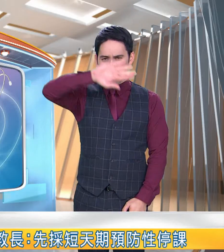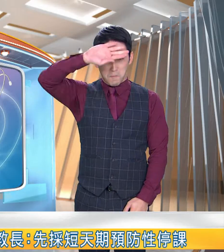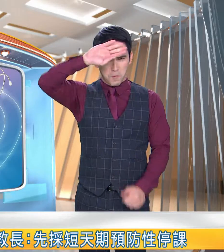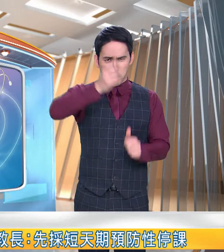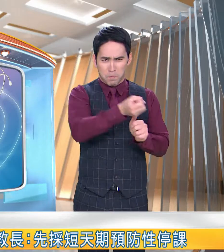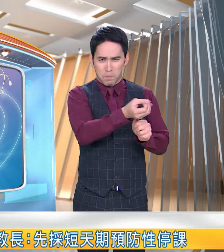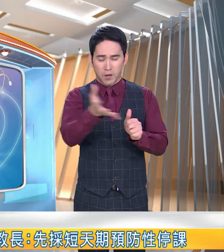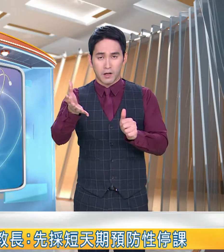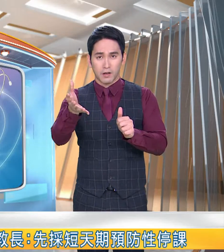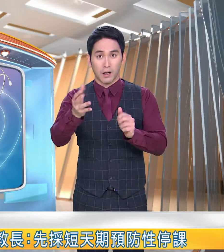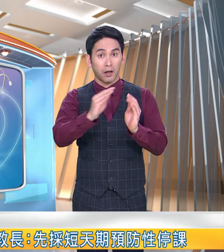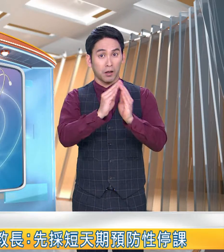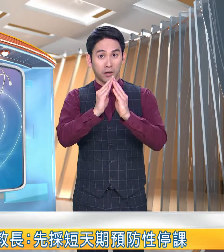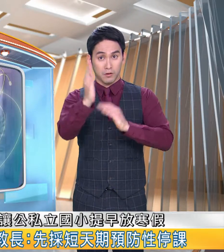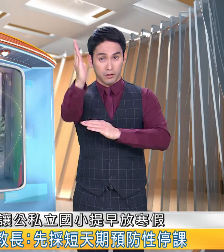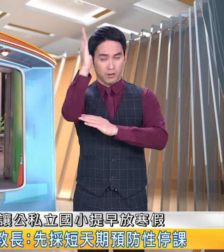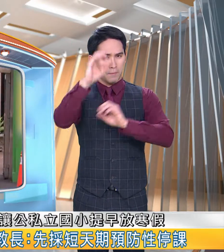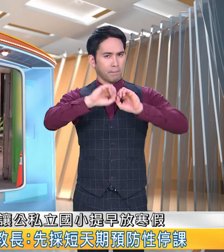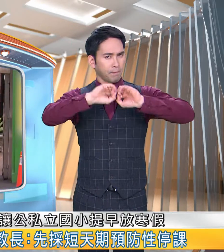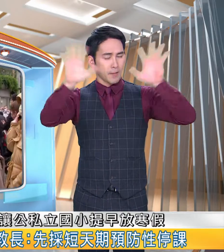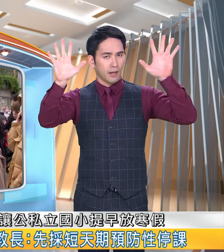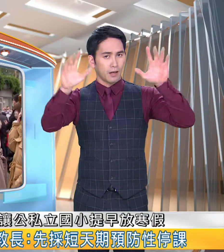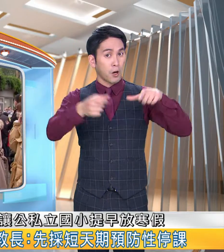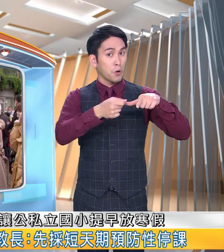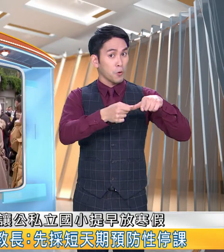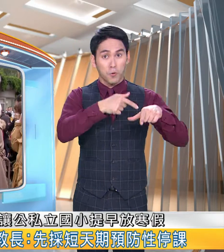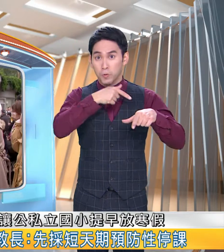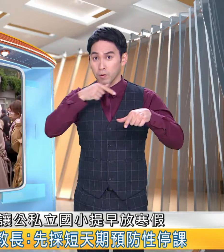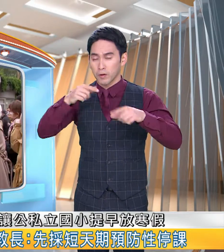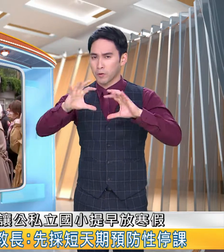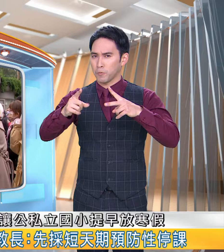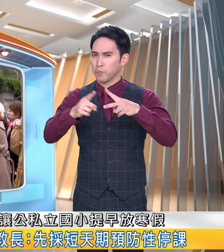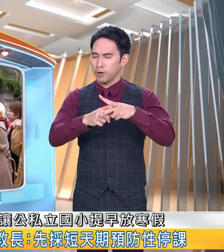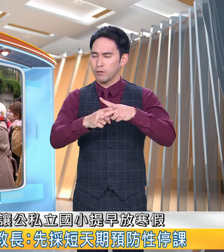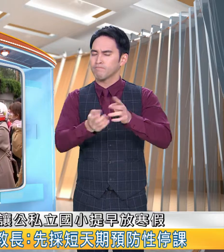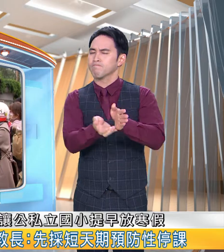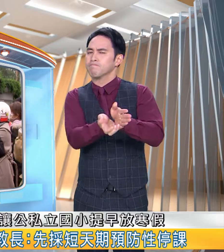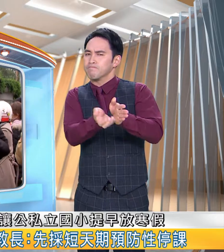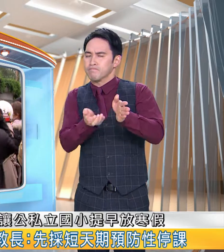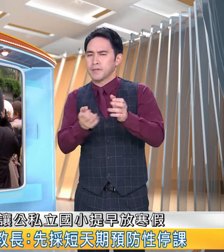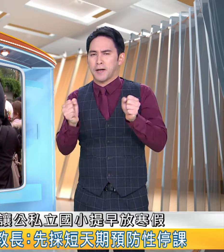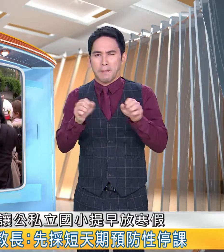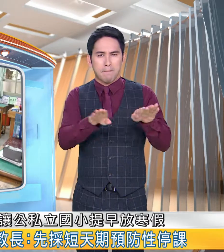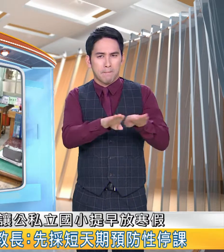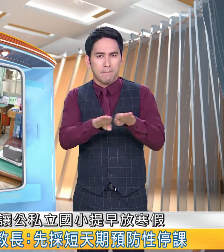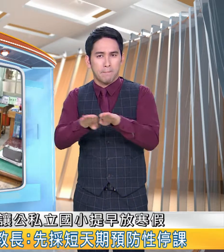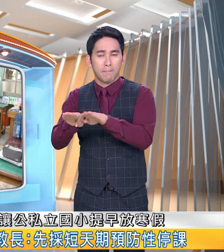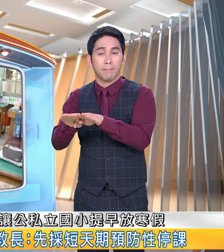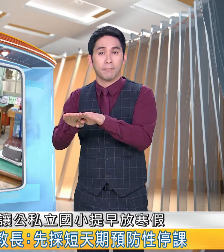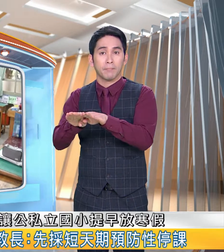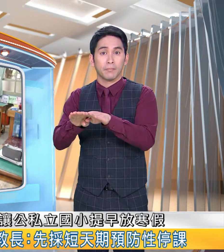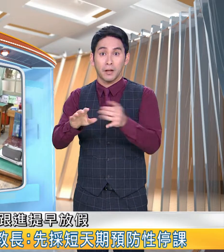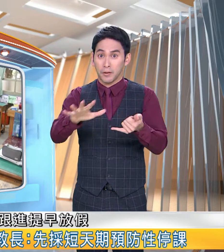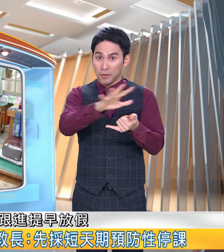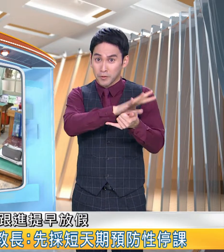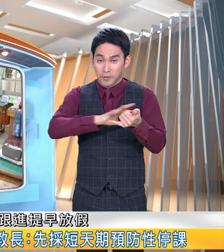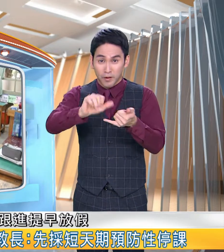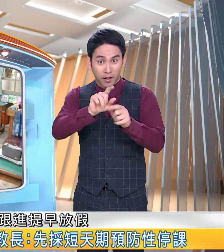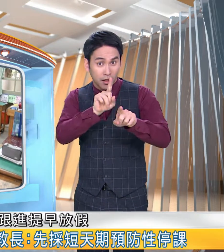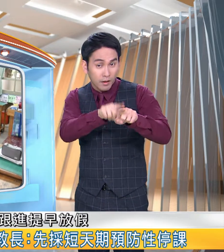本土疫情延烧，台原市府也宣布让公私立国小提早放寒假，而全台是否